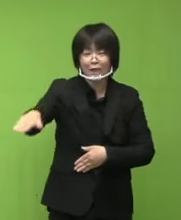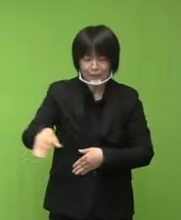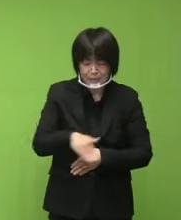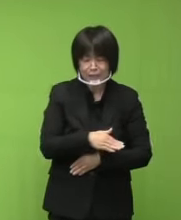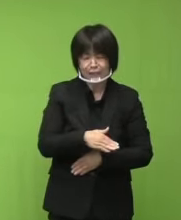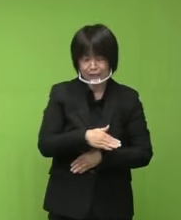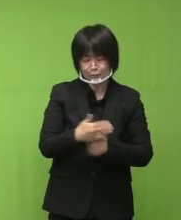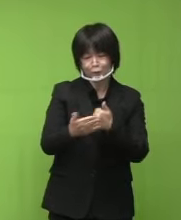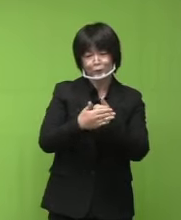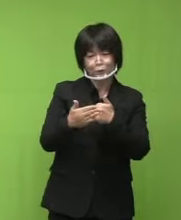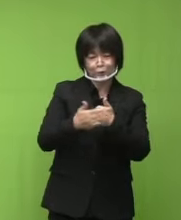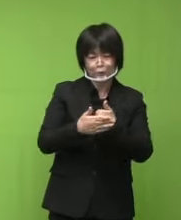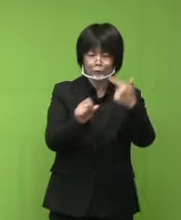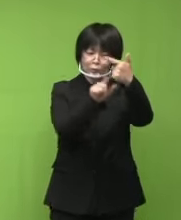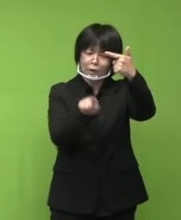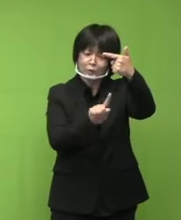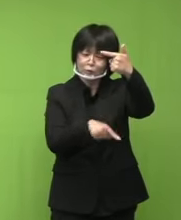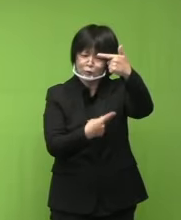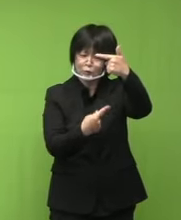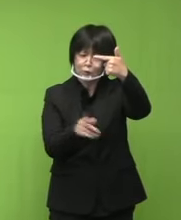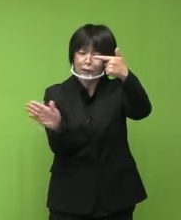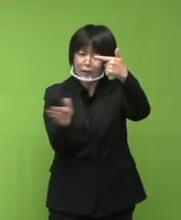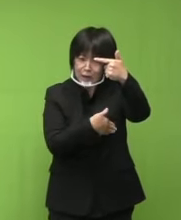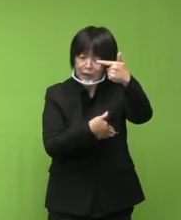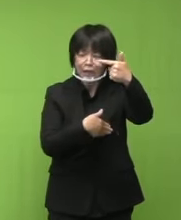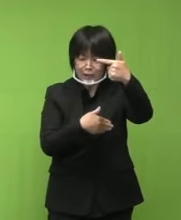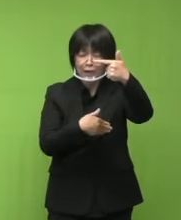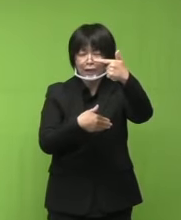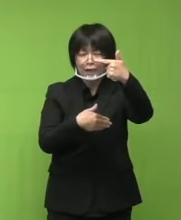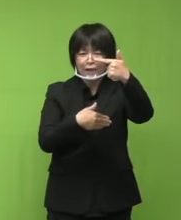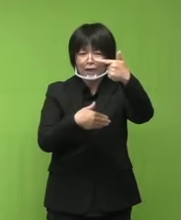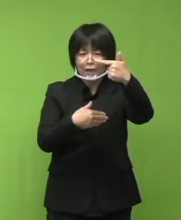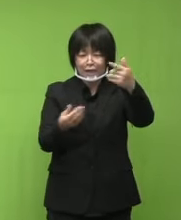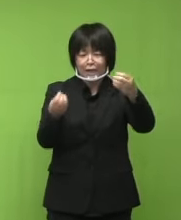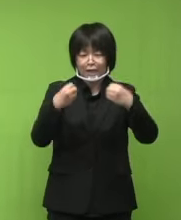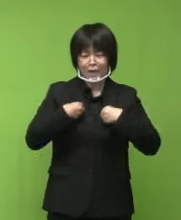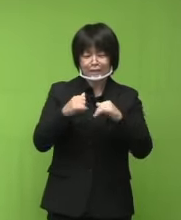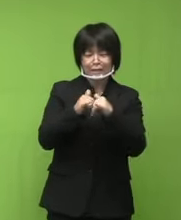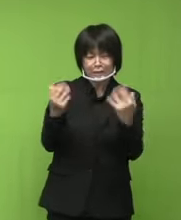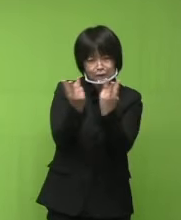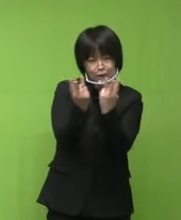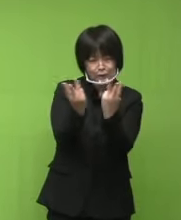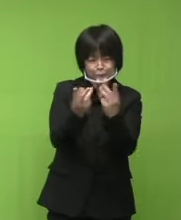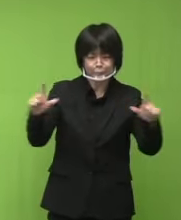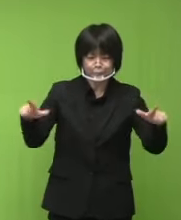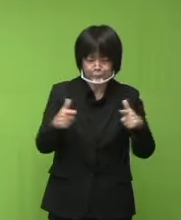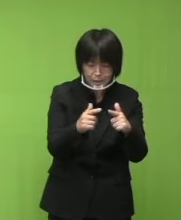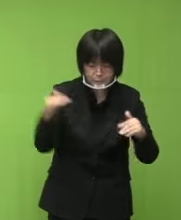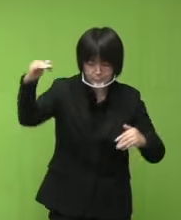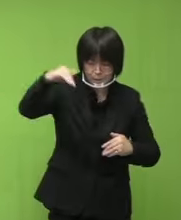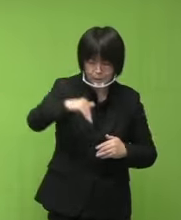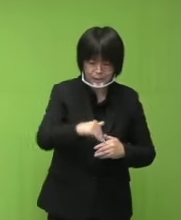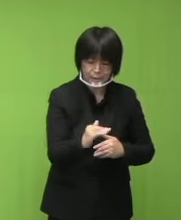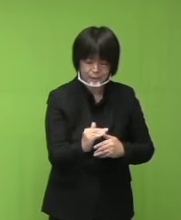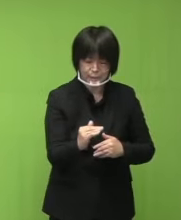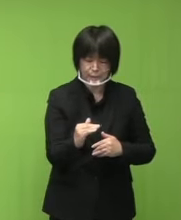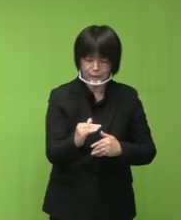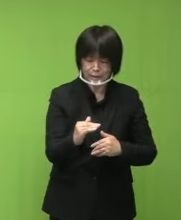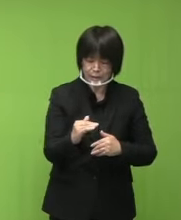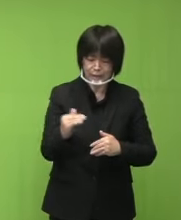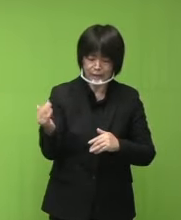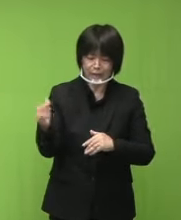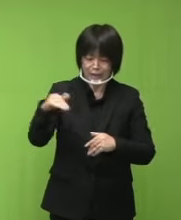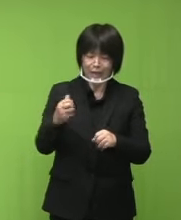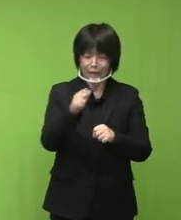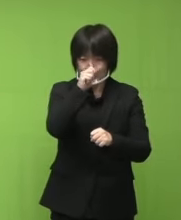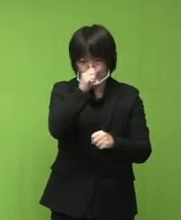協力により、6月以降、感染者数は大きく減少しましたが、感染状況が改善した